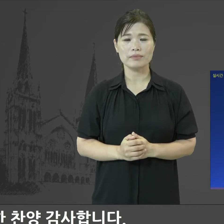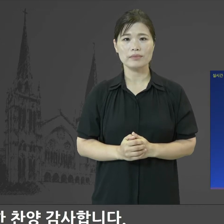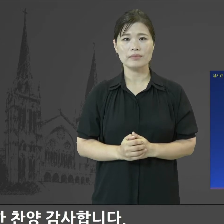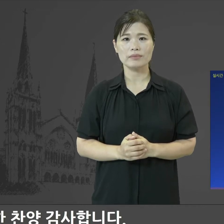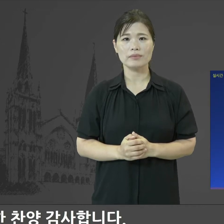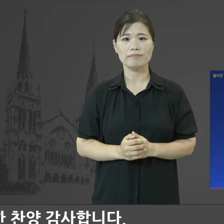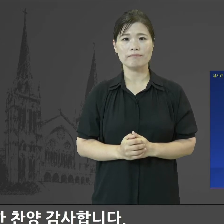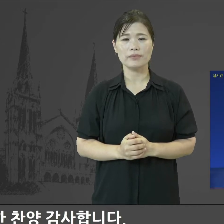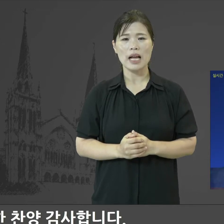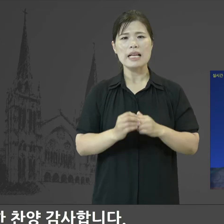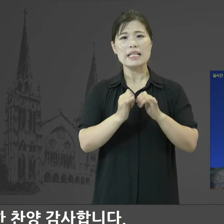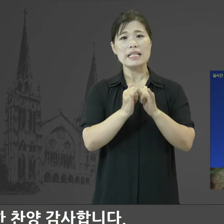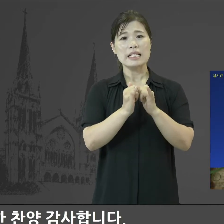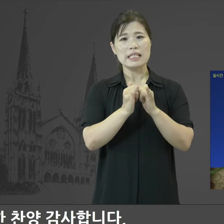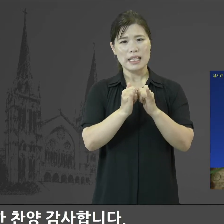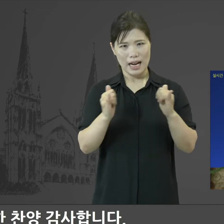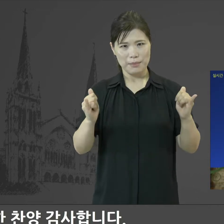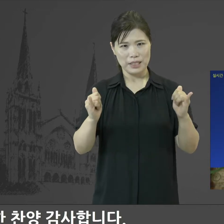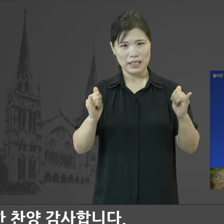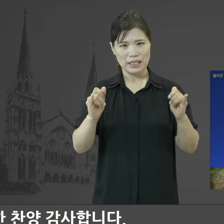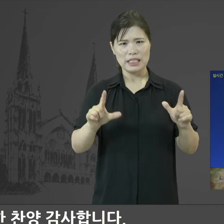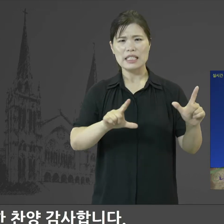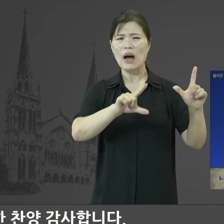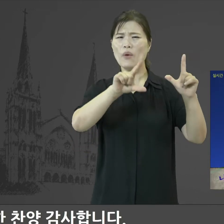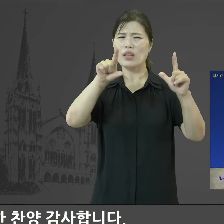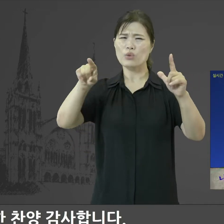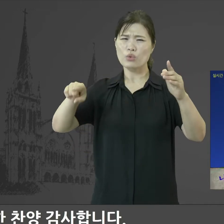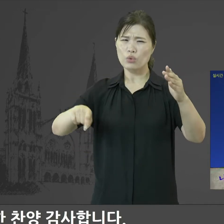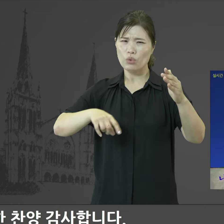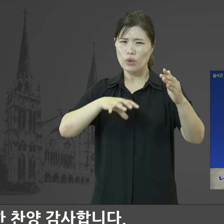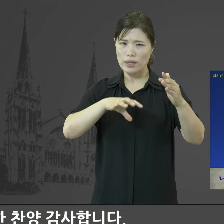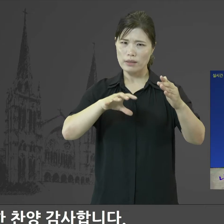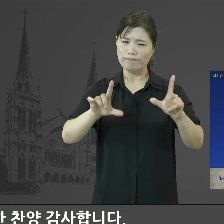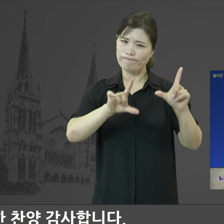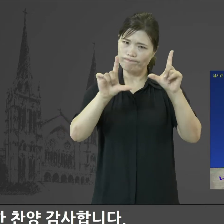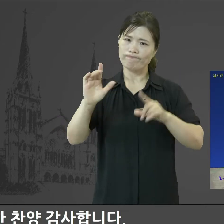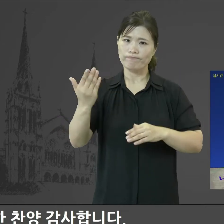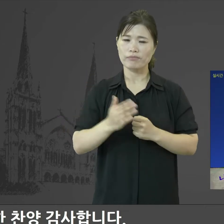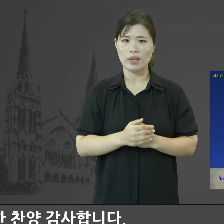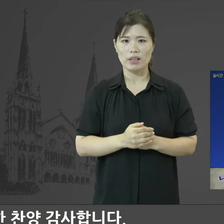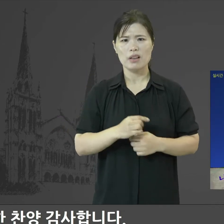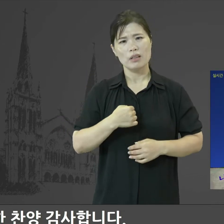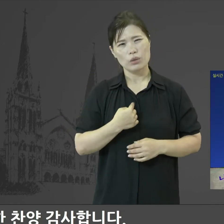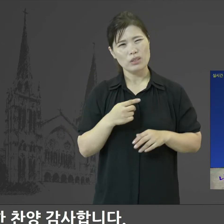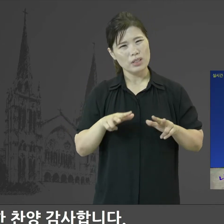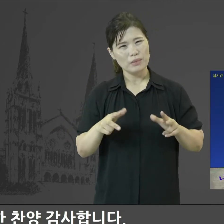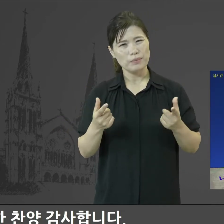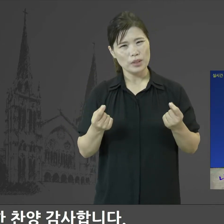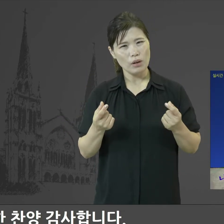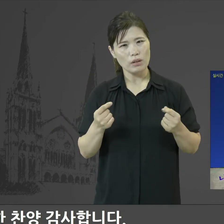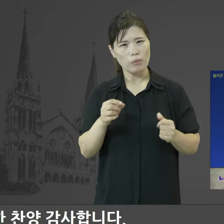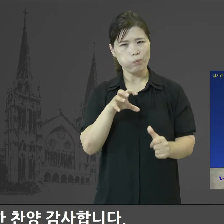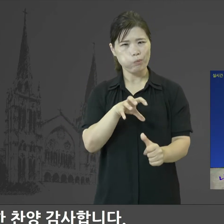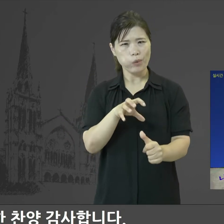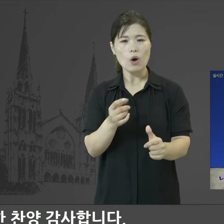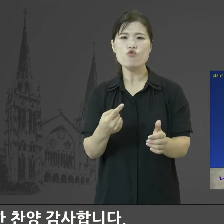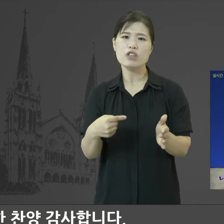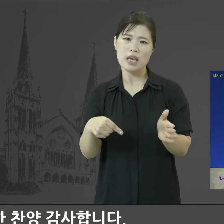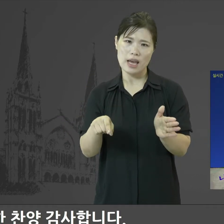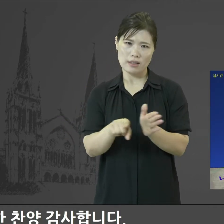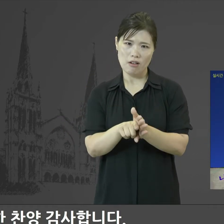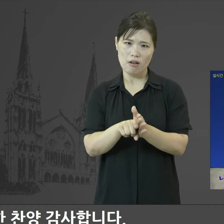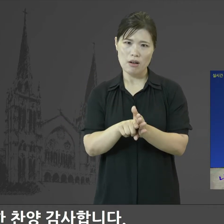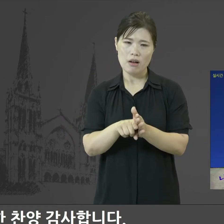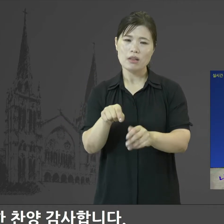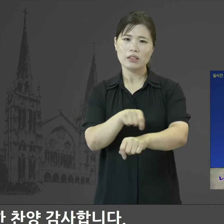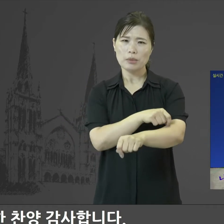사람은 사회 속에서 인생을 살아갑니다. 그래서 스스로가 지금의 상황과 같이 격리되기 위해서 특별한 노력을